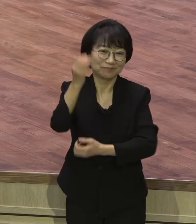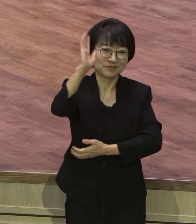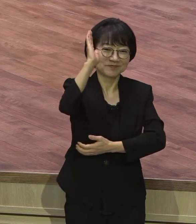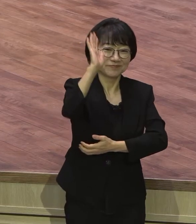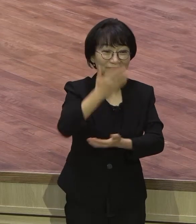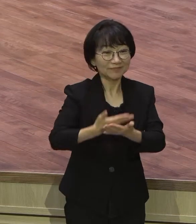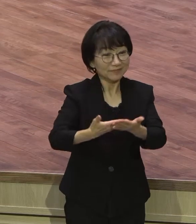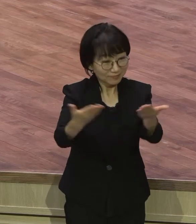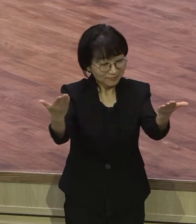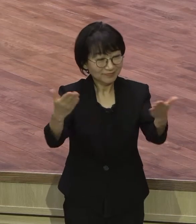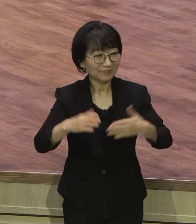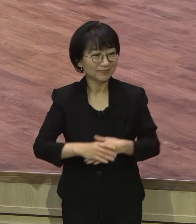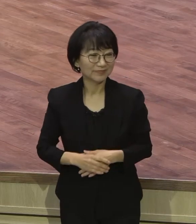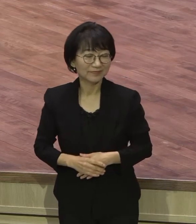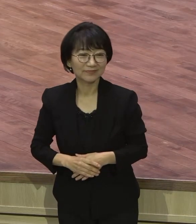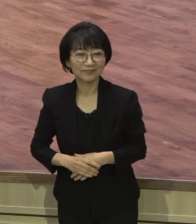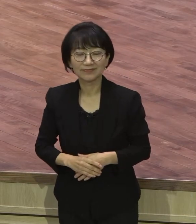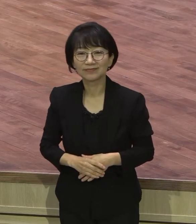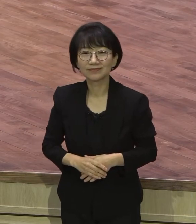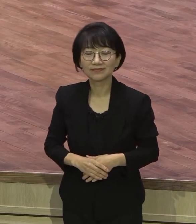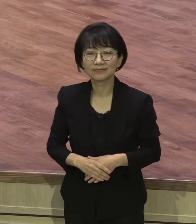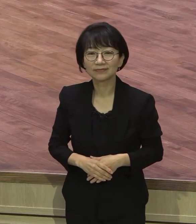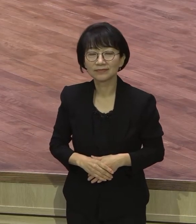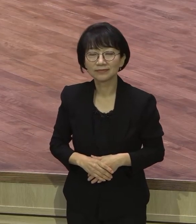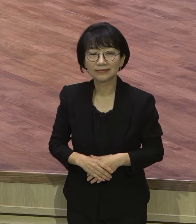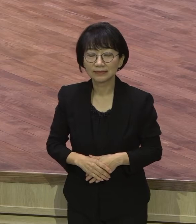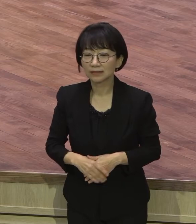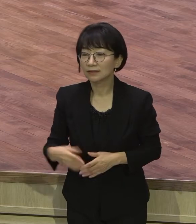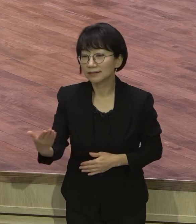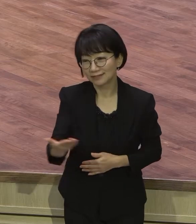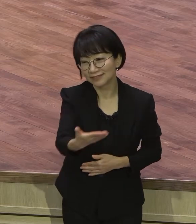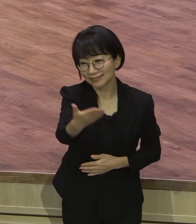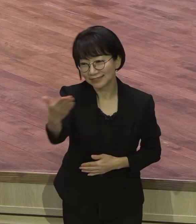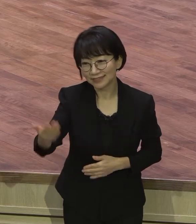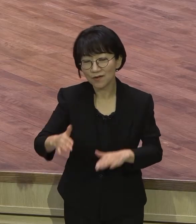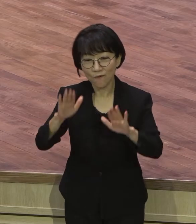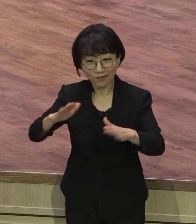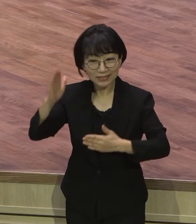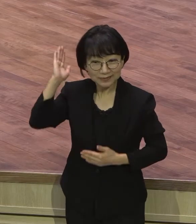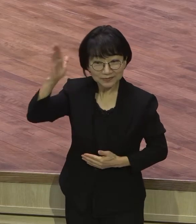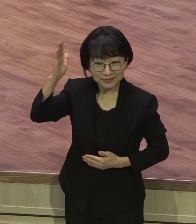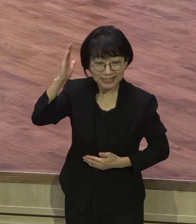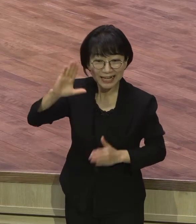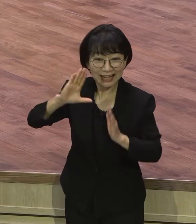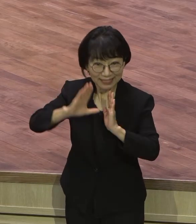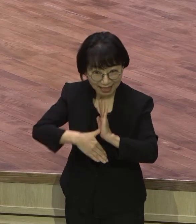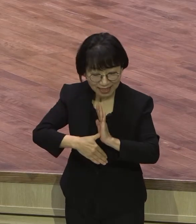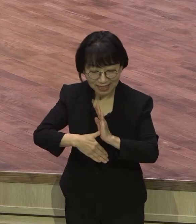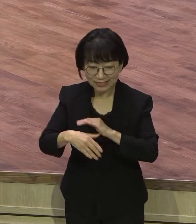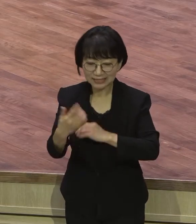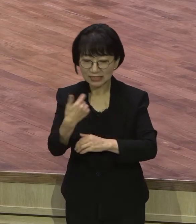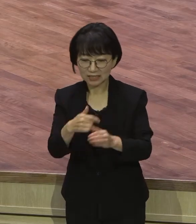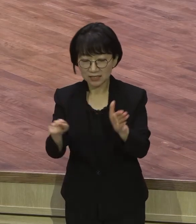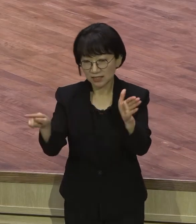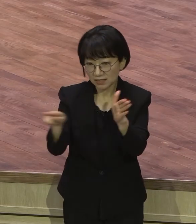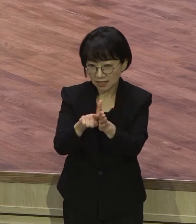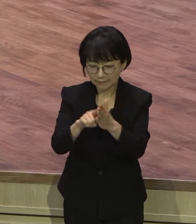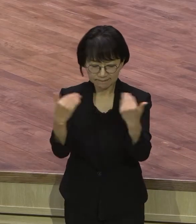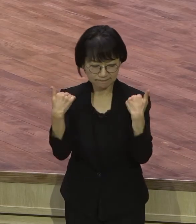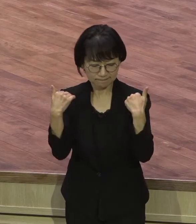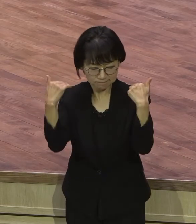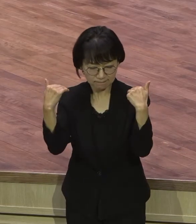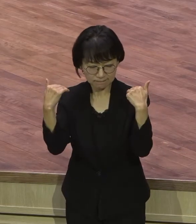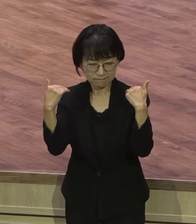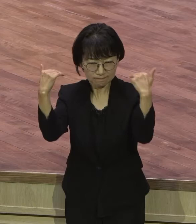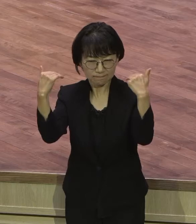품꾼 이 비유를 통해서 강조하는데 우리 영계 모든 성도는 오늘 말씀 통해서 신앙을